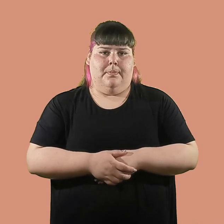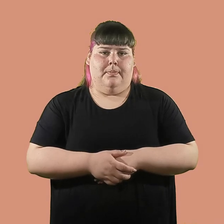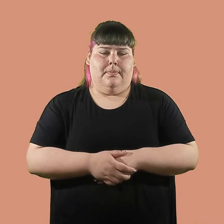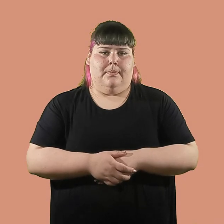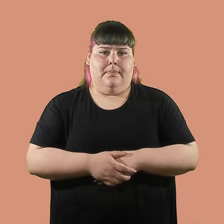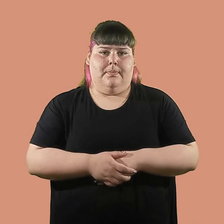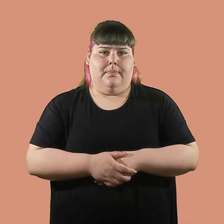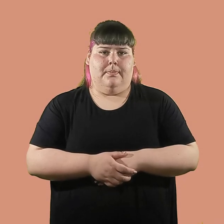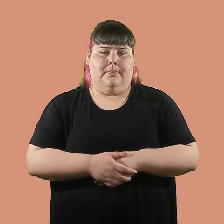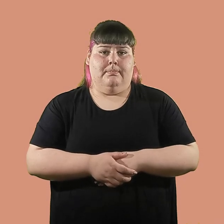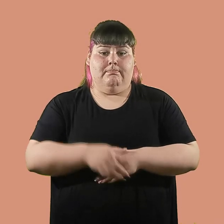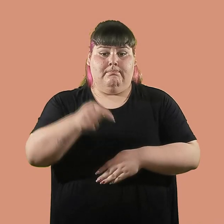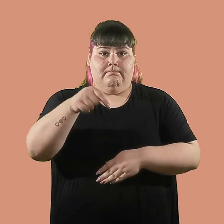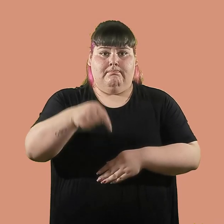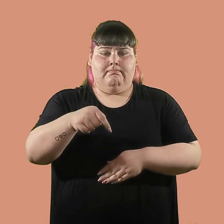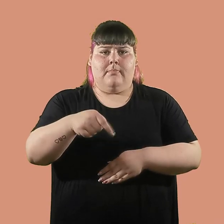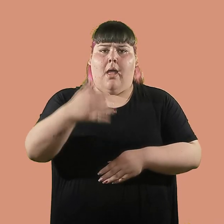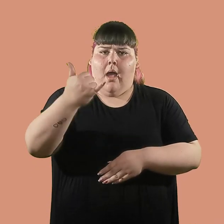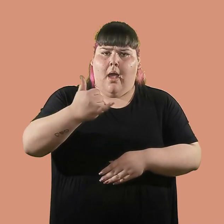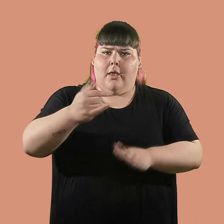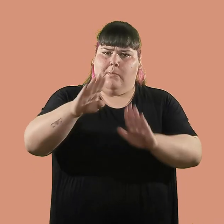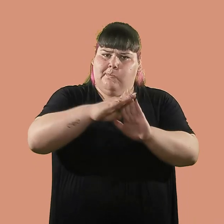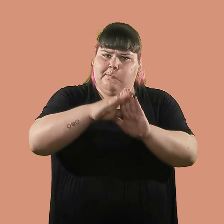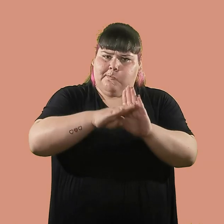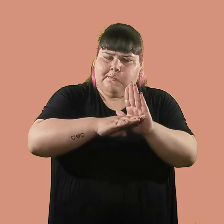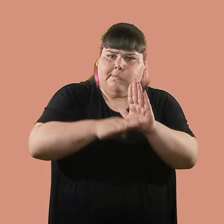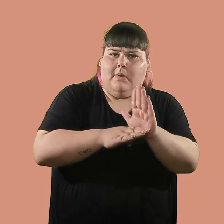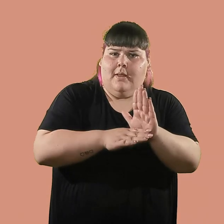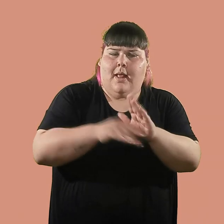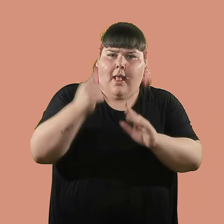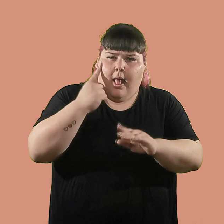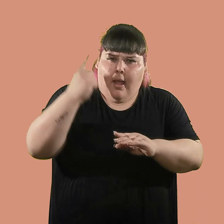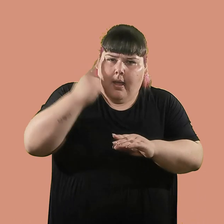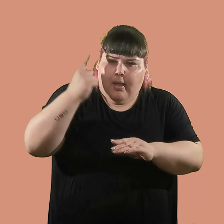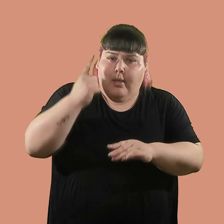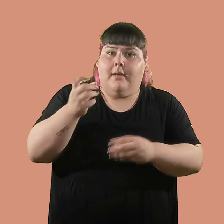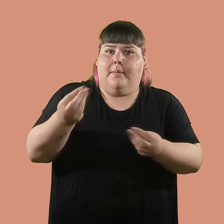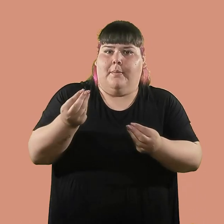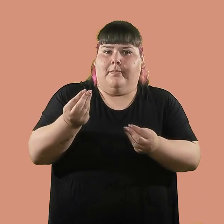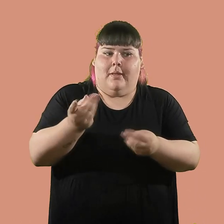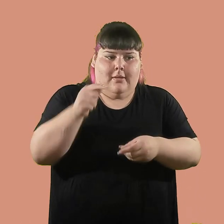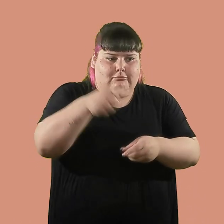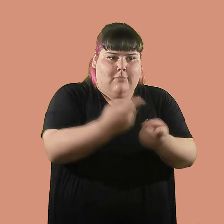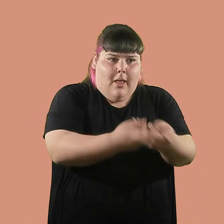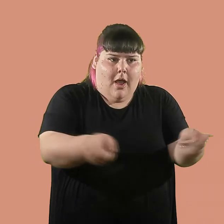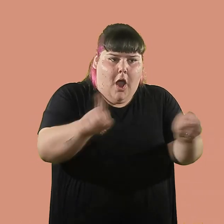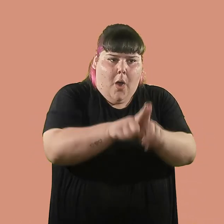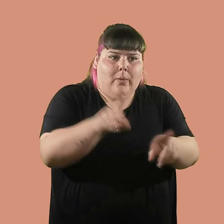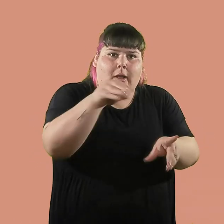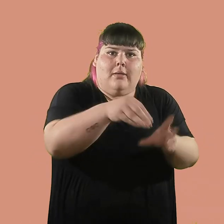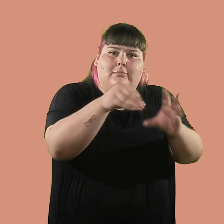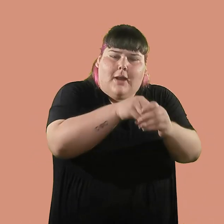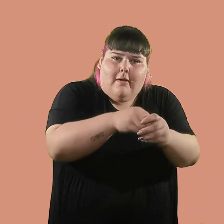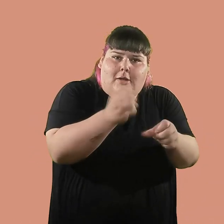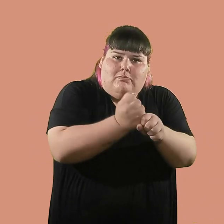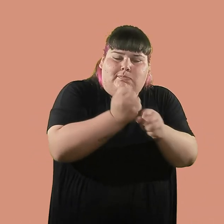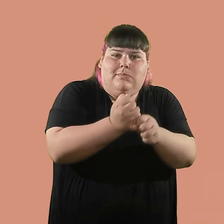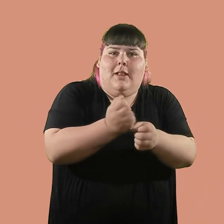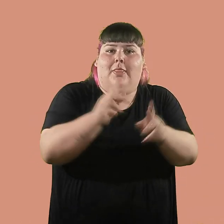Debajo de este video les dejamos también algunas ideas para trabajar en el aula sobre la donación voluntaria de sangre.